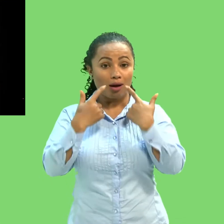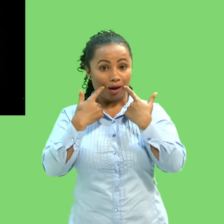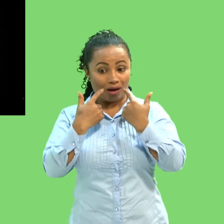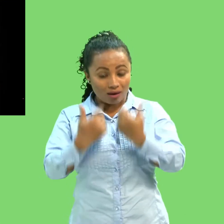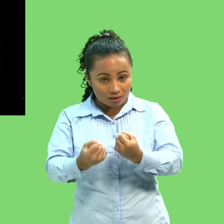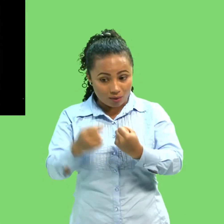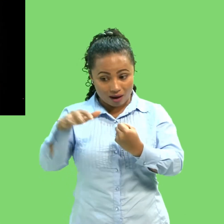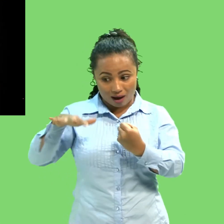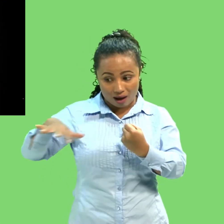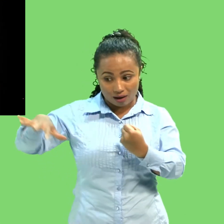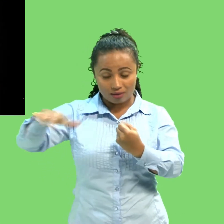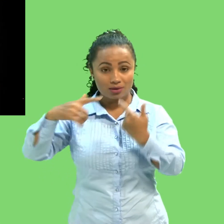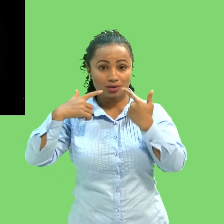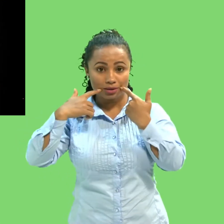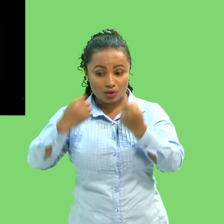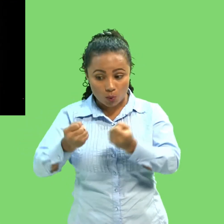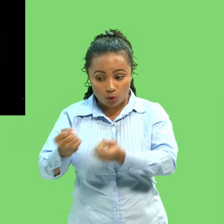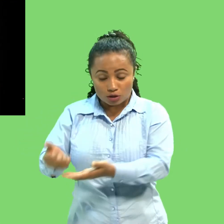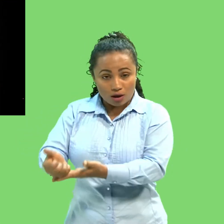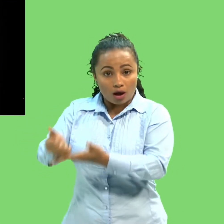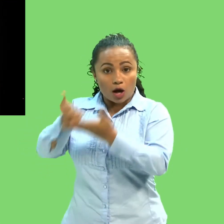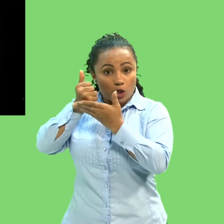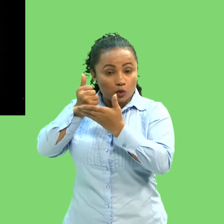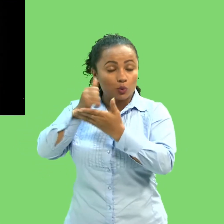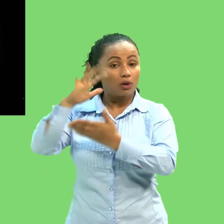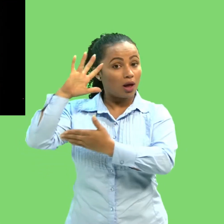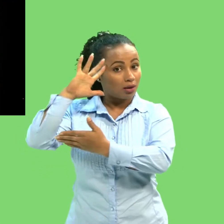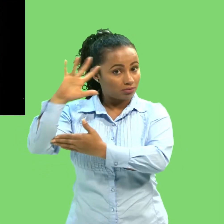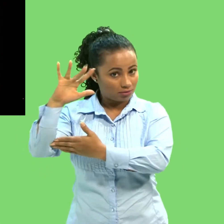verdade, ela vai propor para a gente teorias